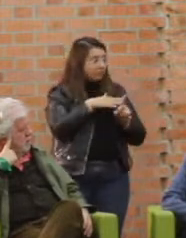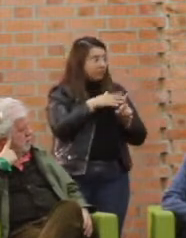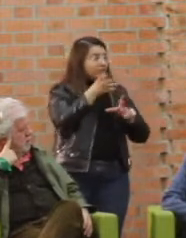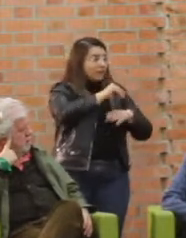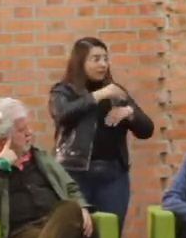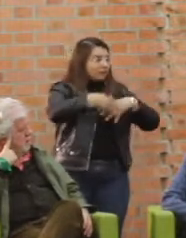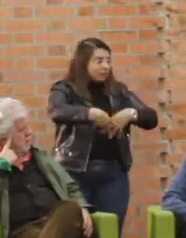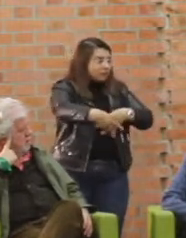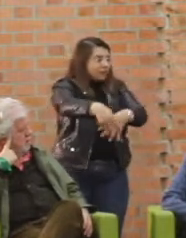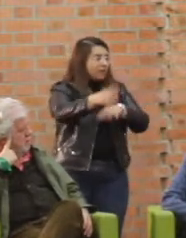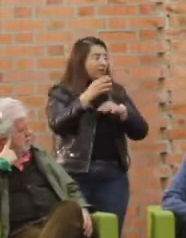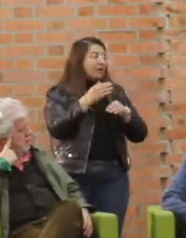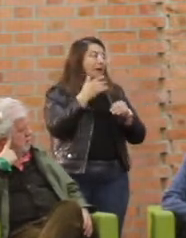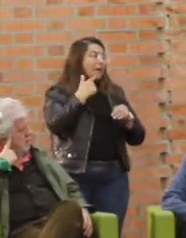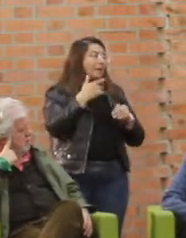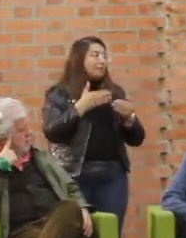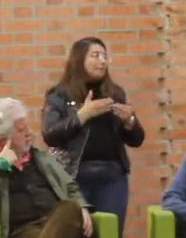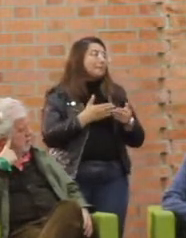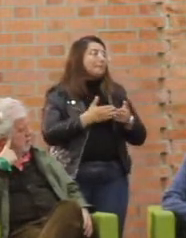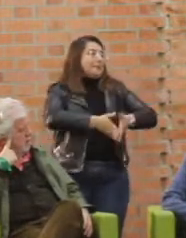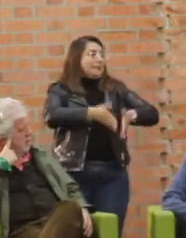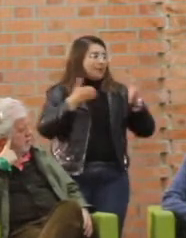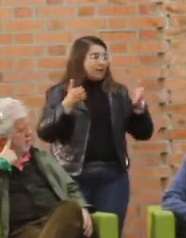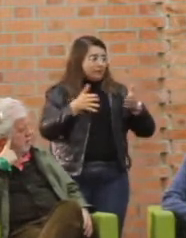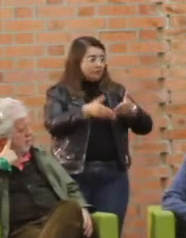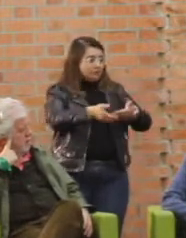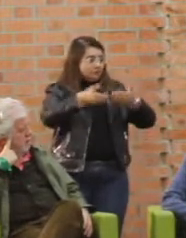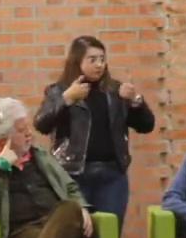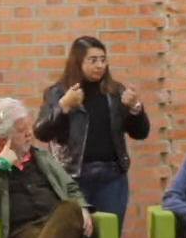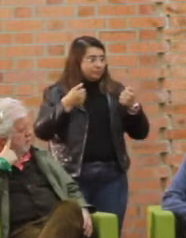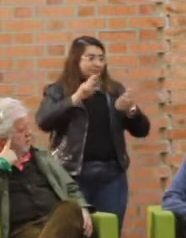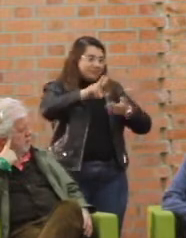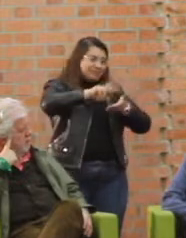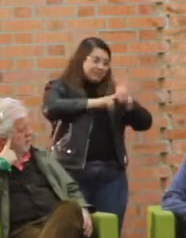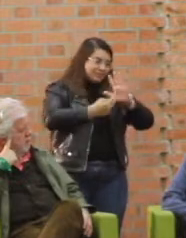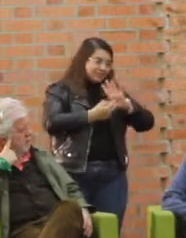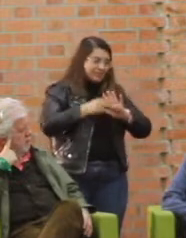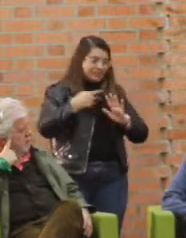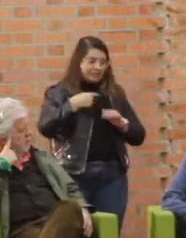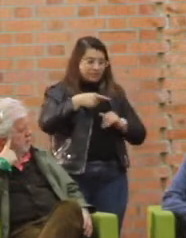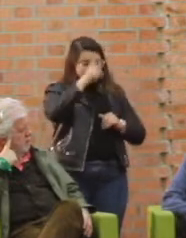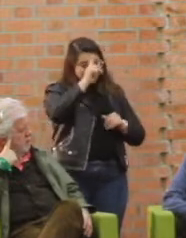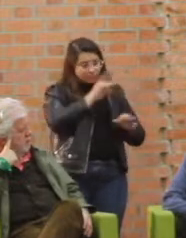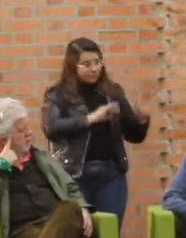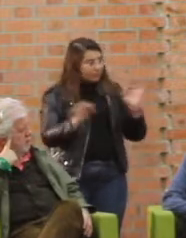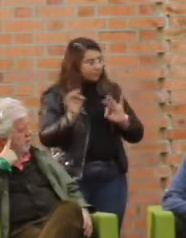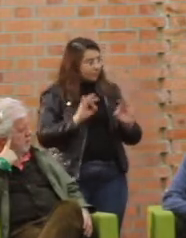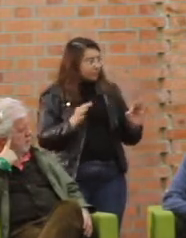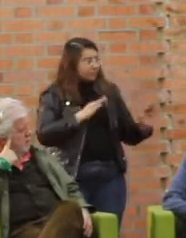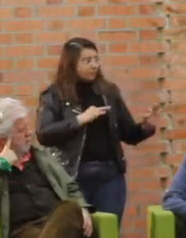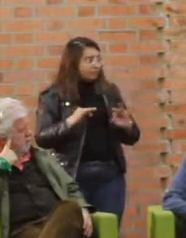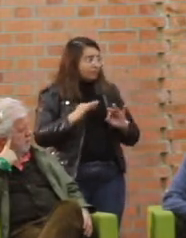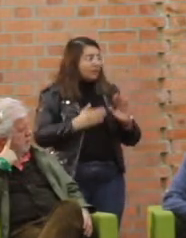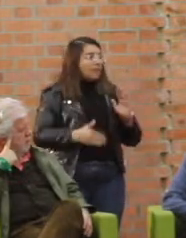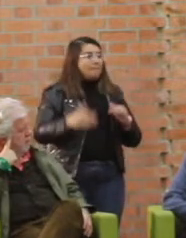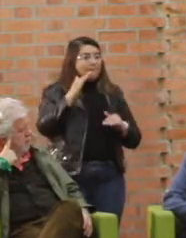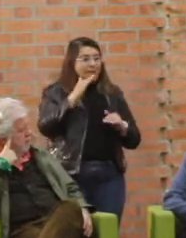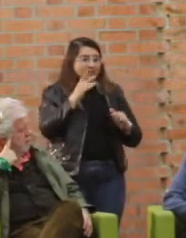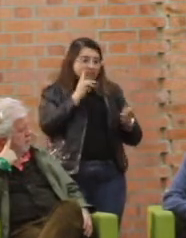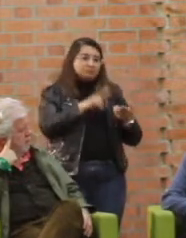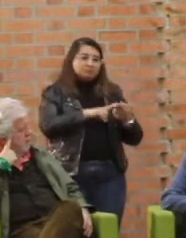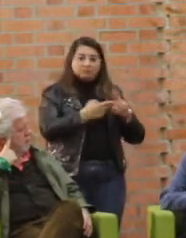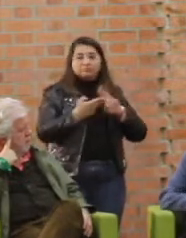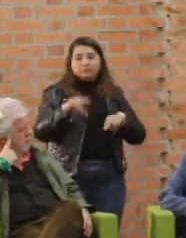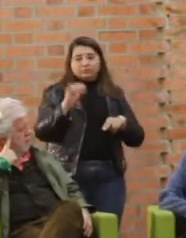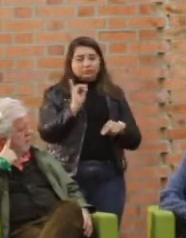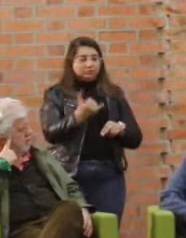académicos cada quien un poco ya luego evalúa qué significaría el premio pues desde su lugar de enunciación El mío es más bien La Academia que